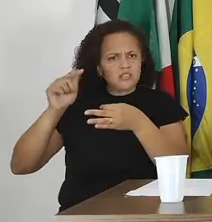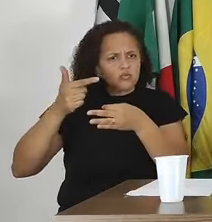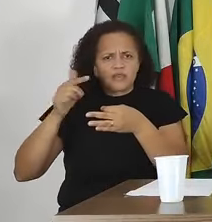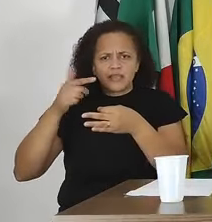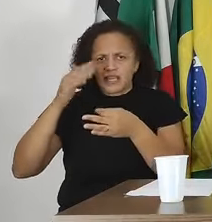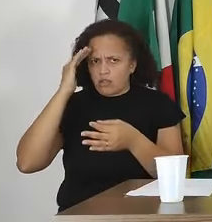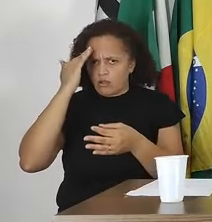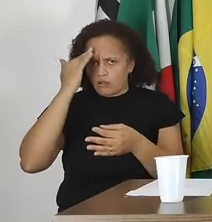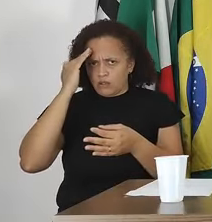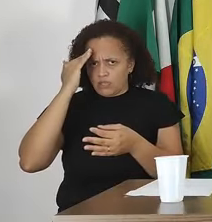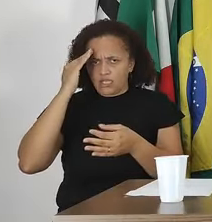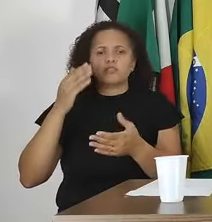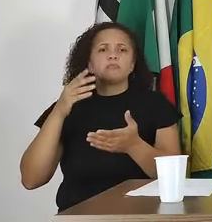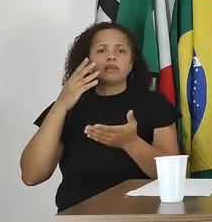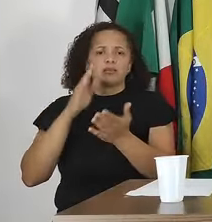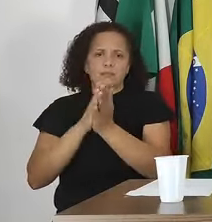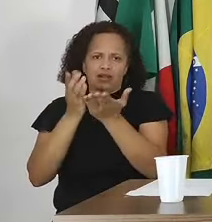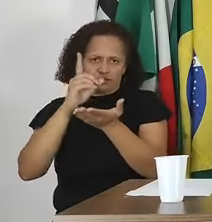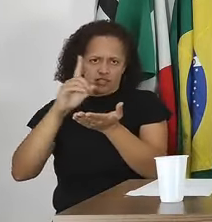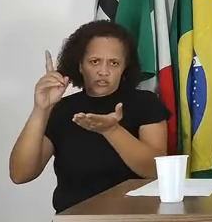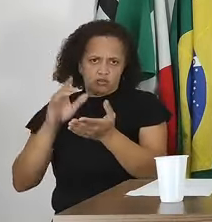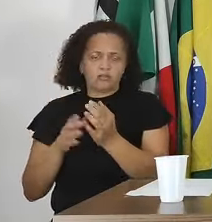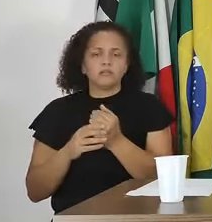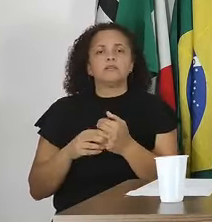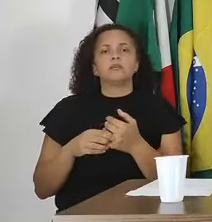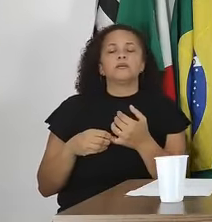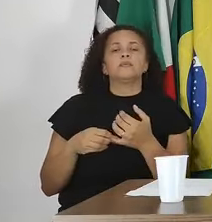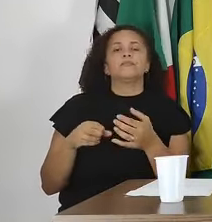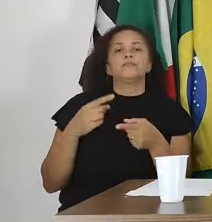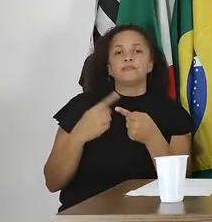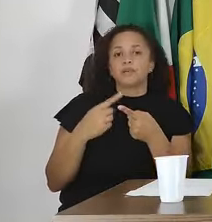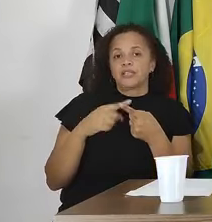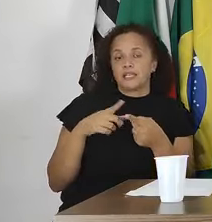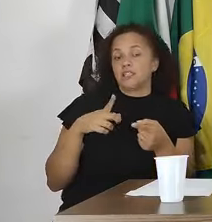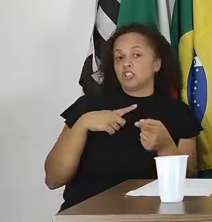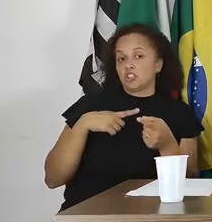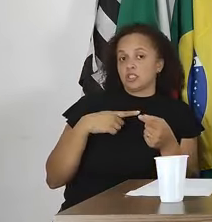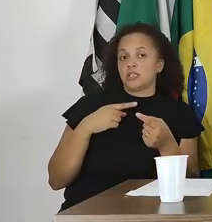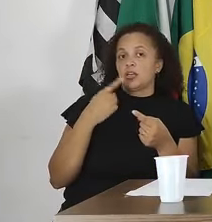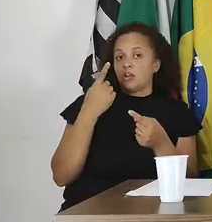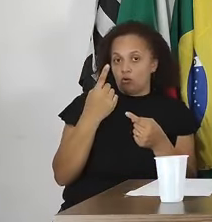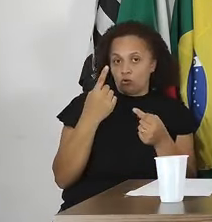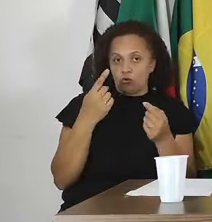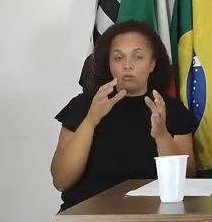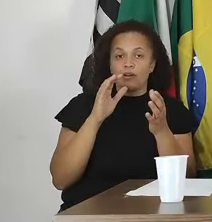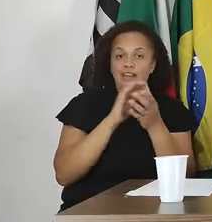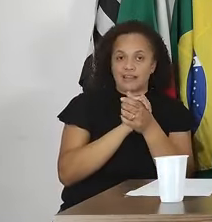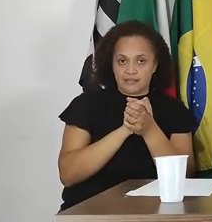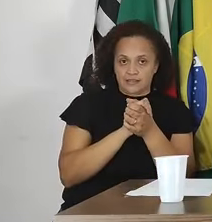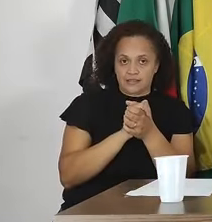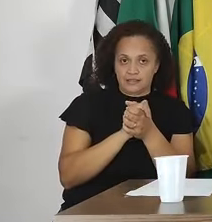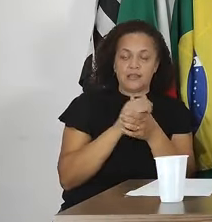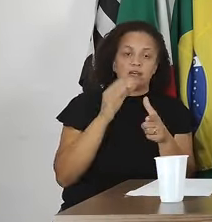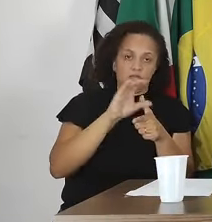causa? Ele estava falando sobre um incesto, que existia um casal na igreja de Coríntios que eram irmãos.